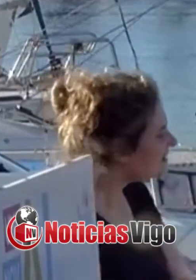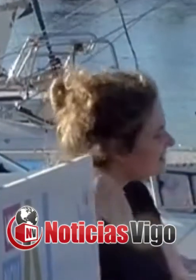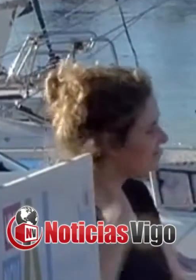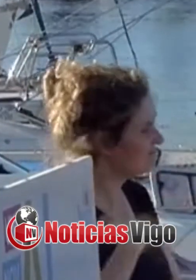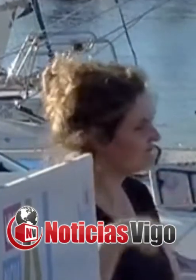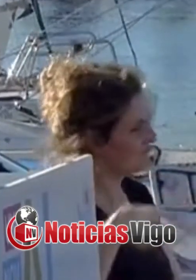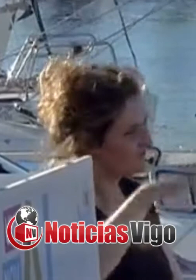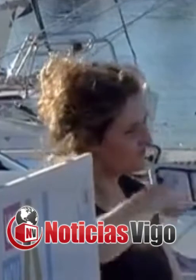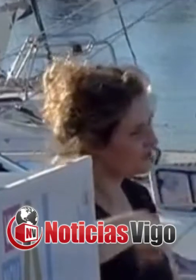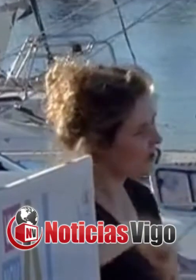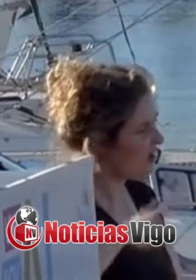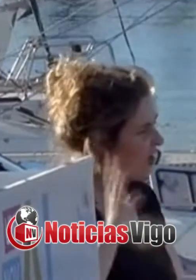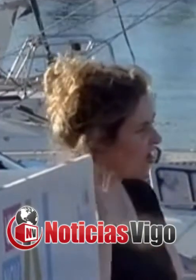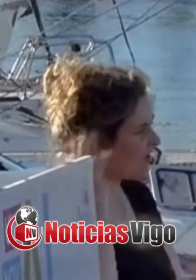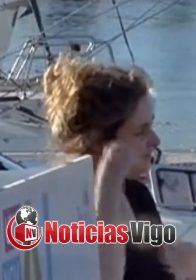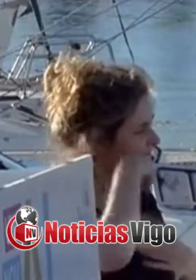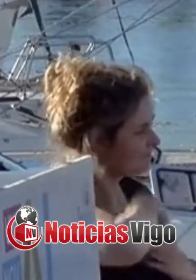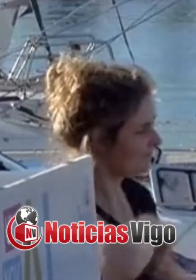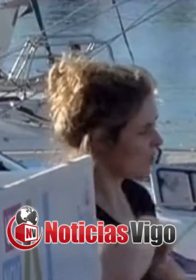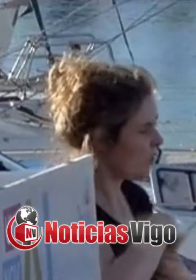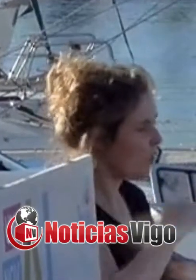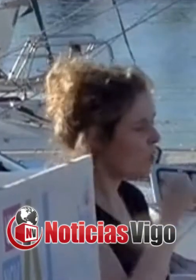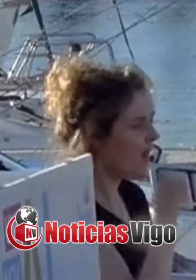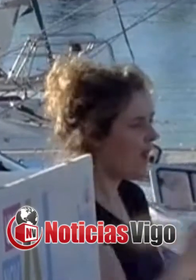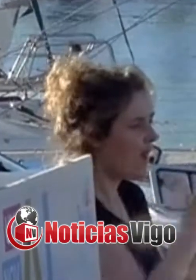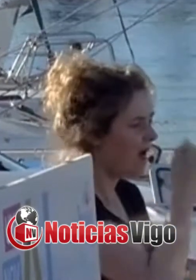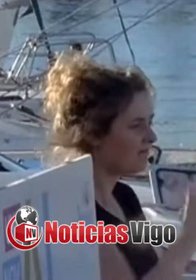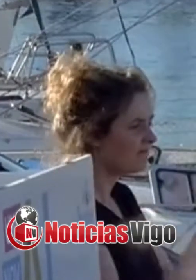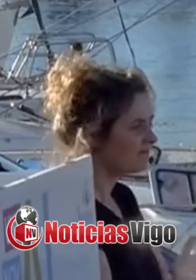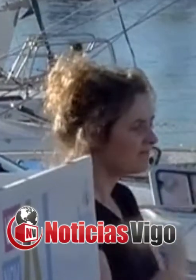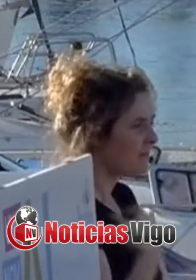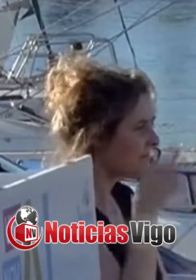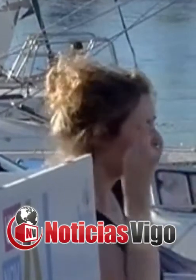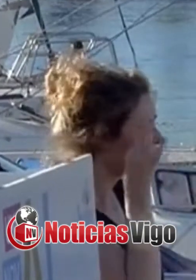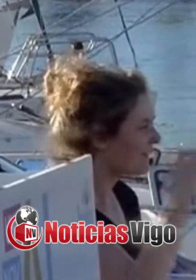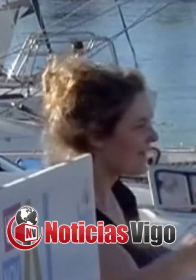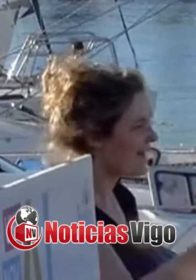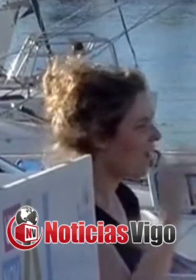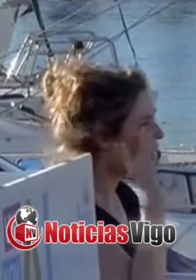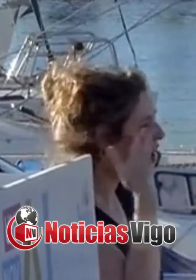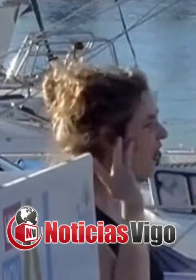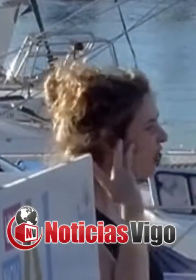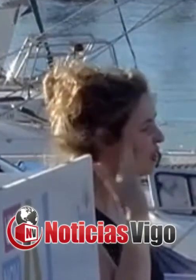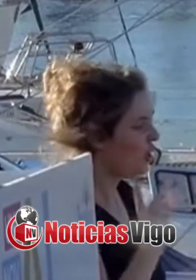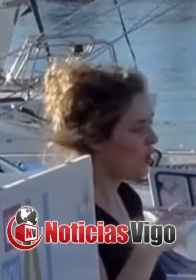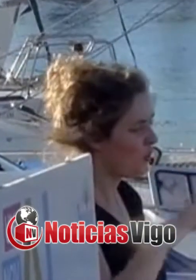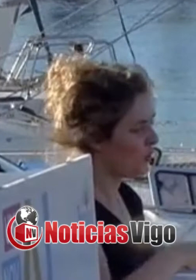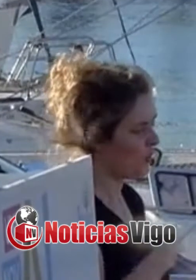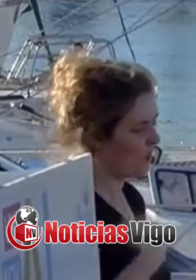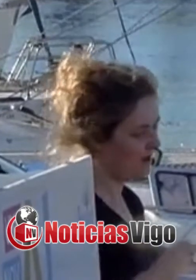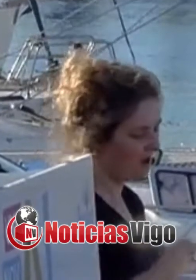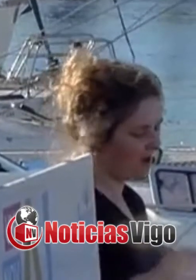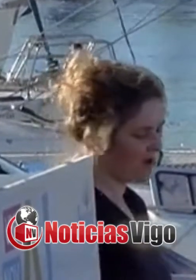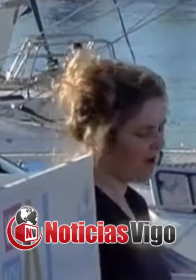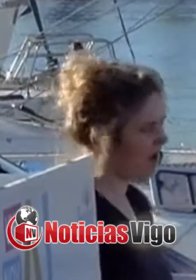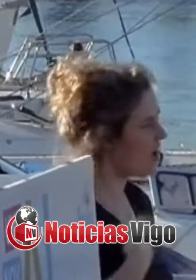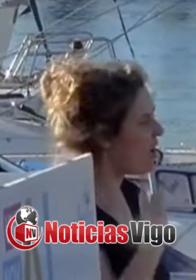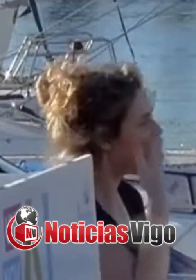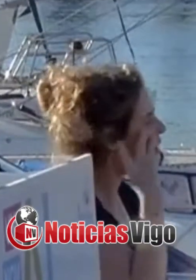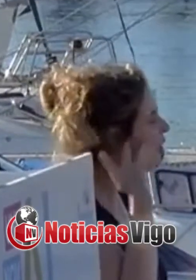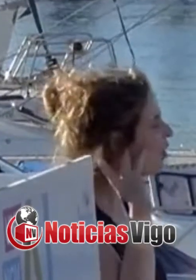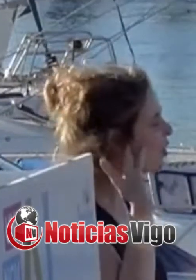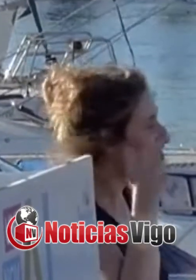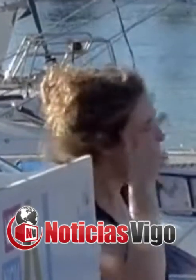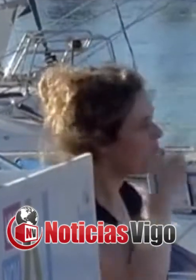témola gravada na pel como un estandarte de orgullo o que nunca imos renunciar. O orgullo do